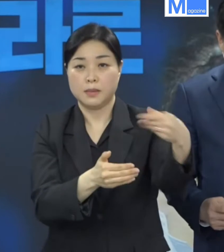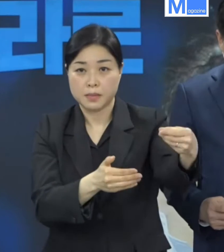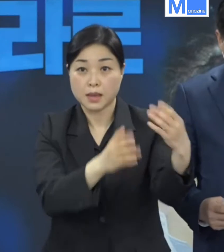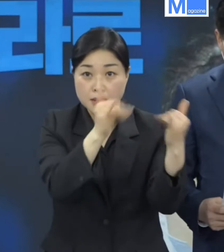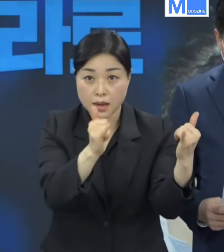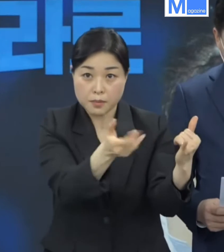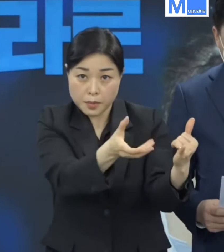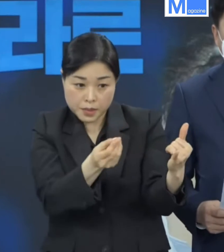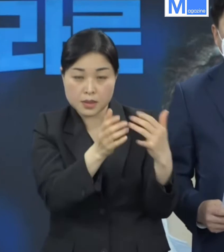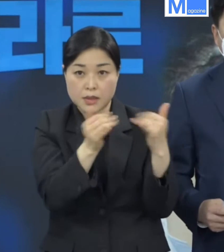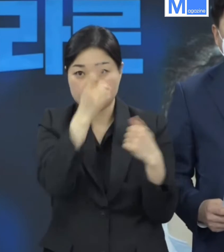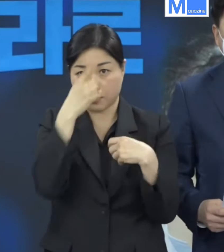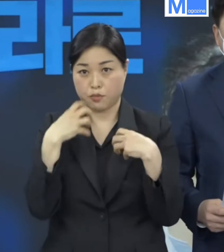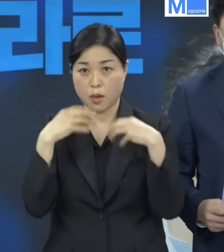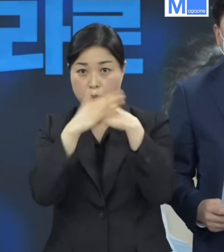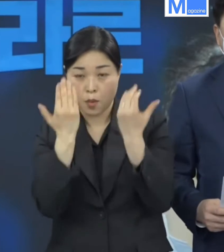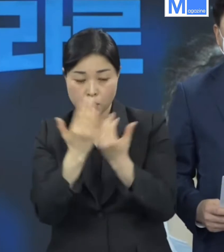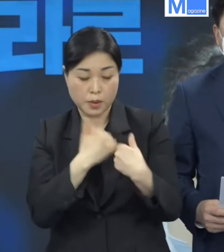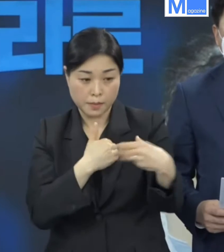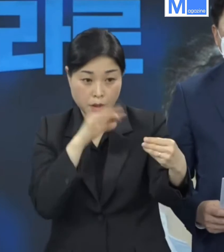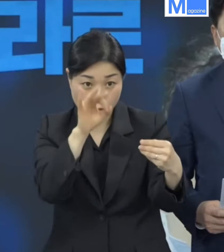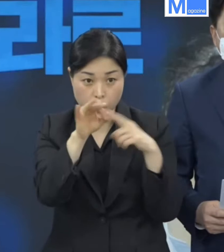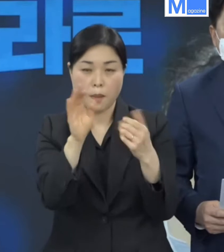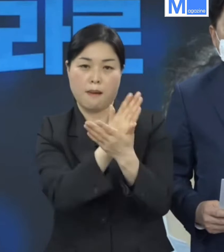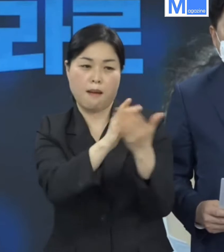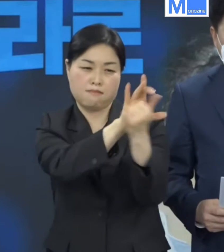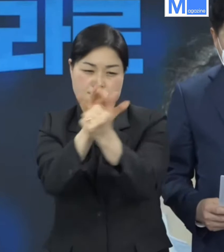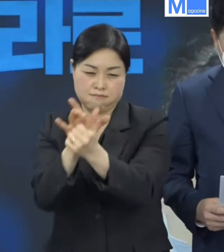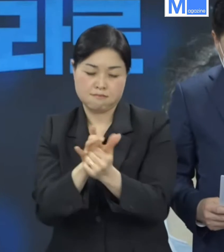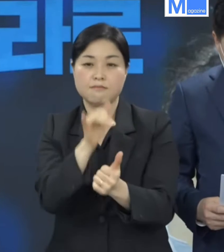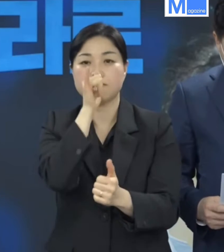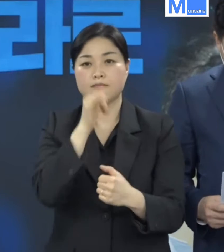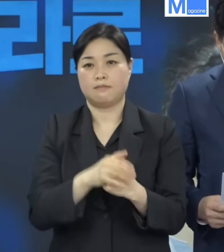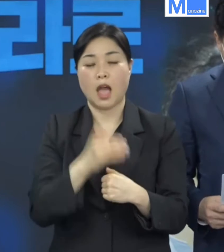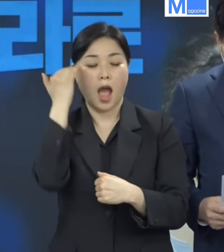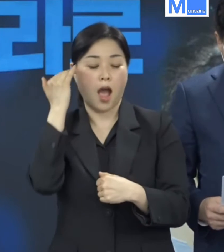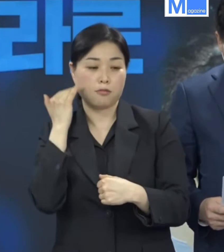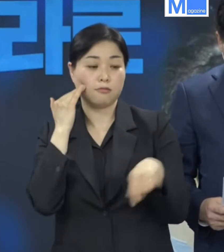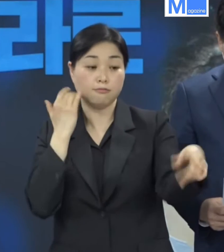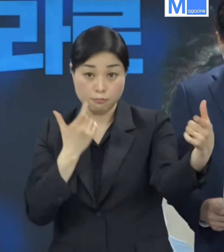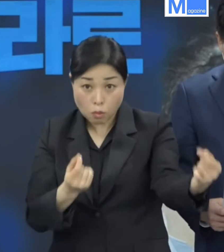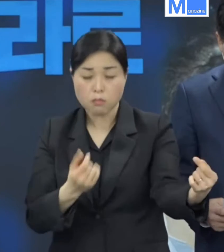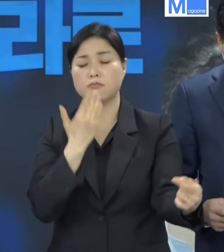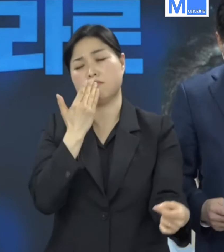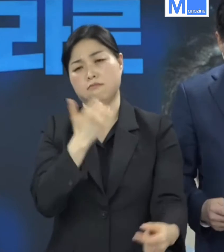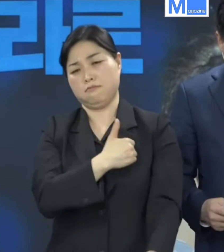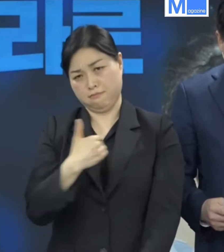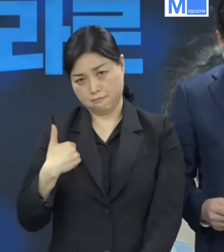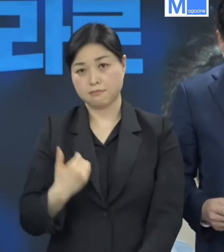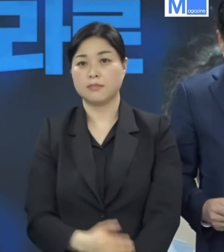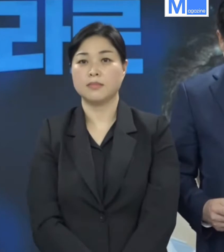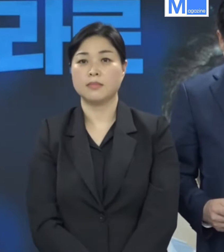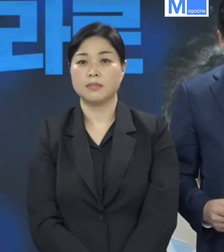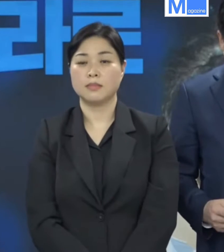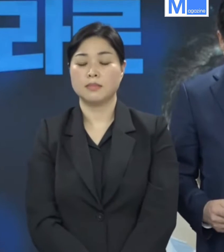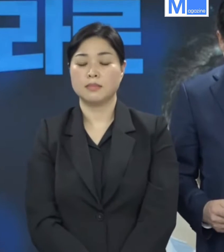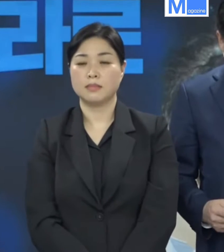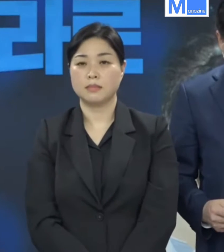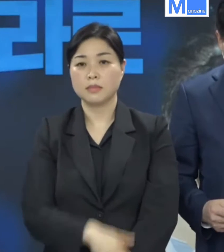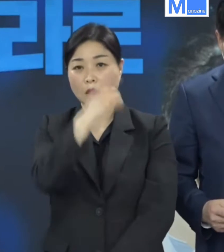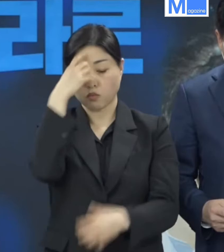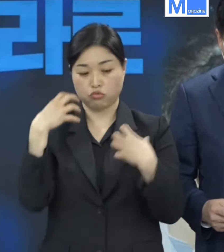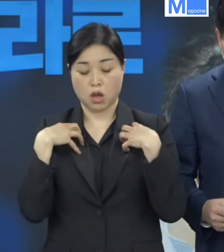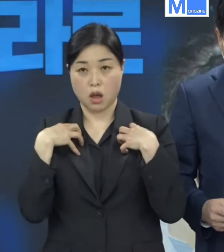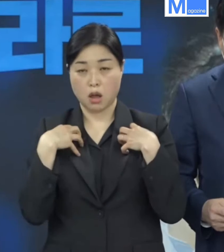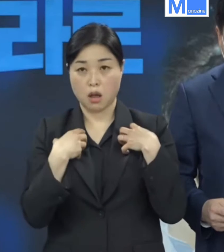그리고 정부가 임대료 부담을 나누고 있습니다. 우리도 못할 이유가 없습니다.